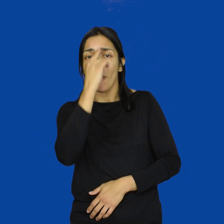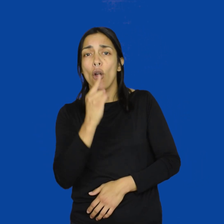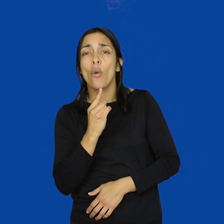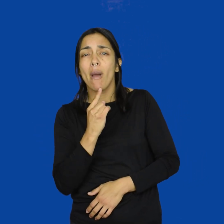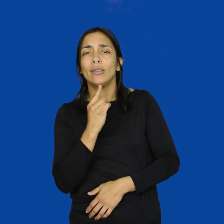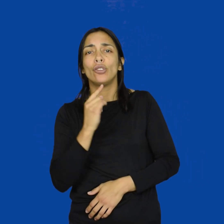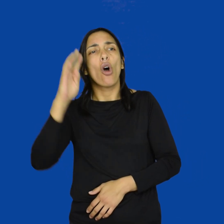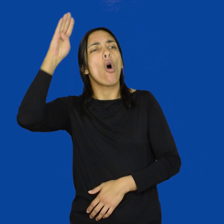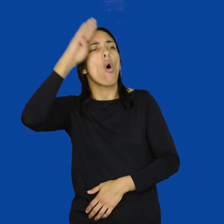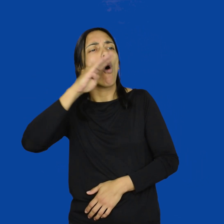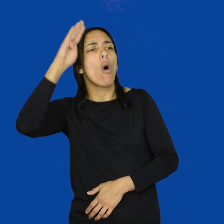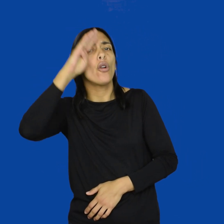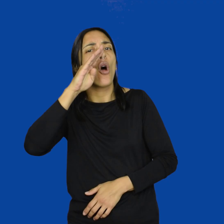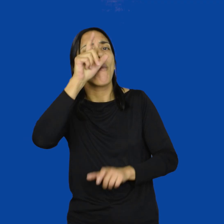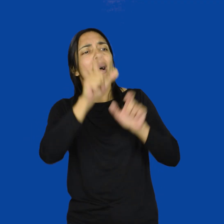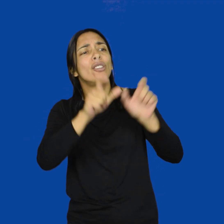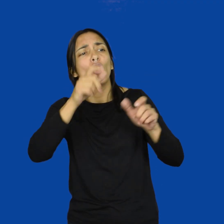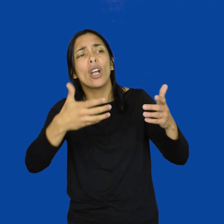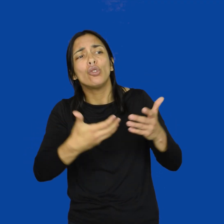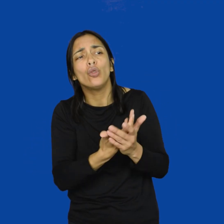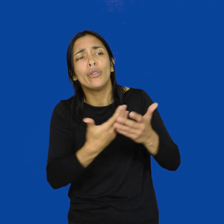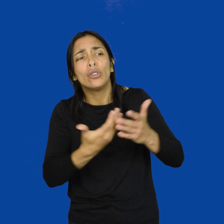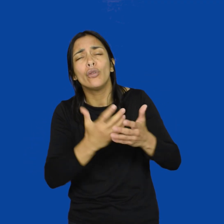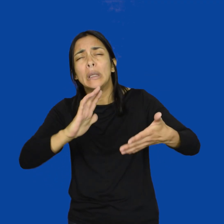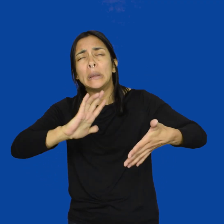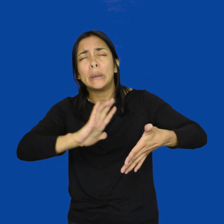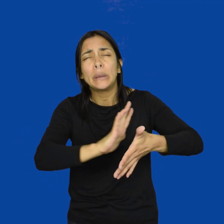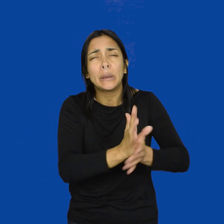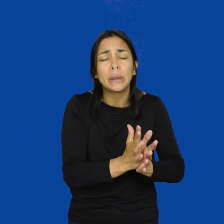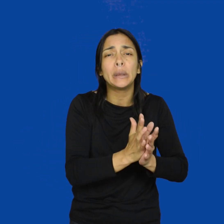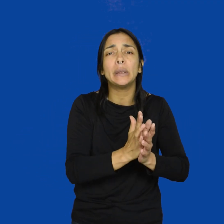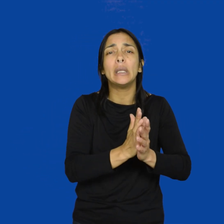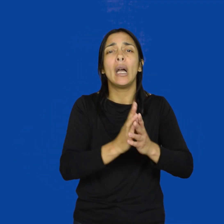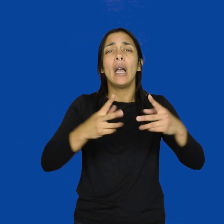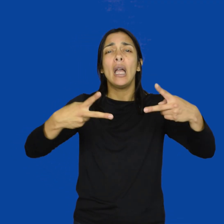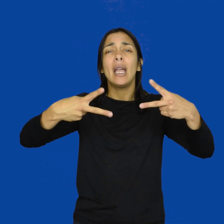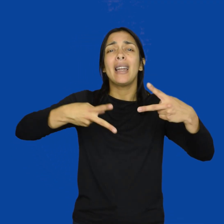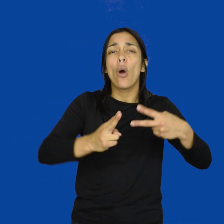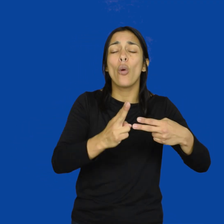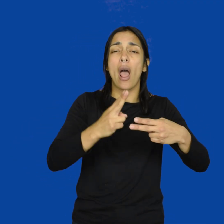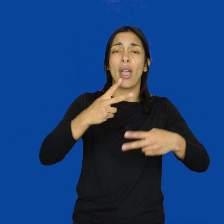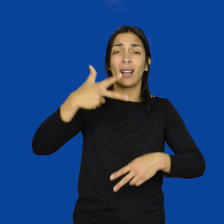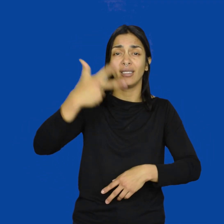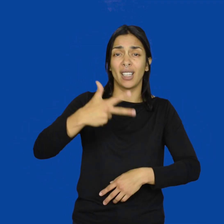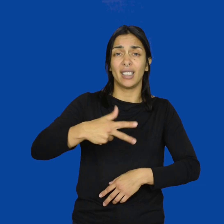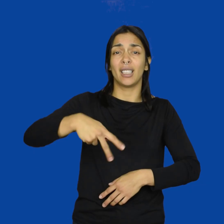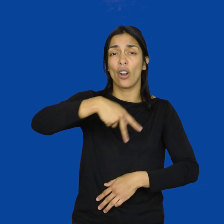Ejemplo de ello fue la construcción del Monumento 6 en honor a las víctimas del genocidio, inaugurado en Uruguay el 13